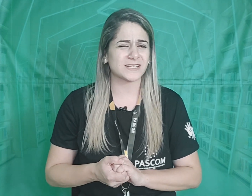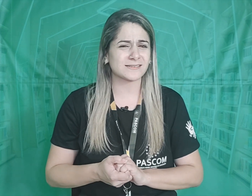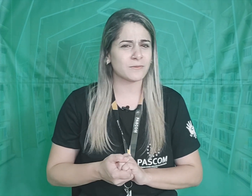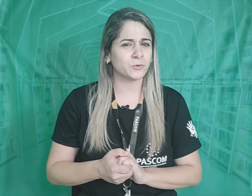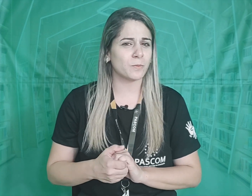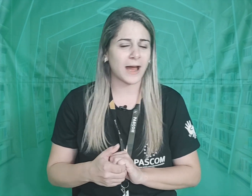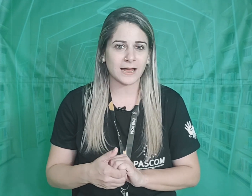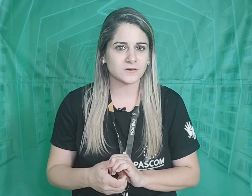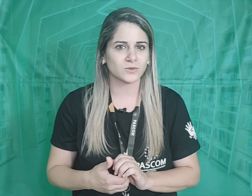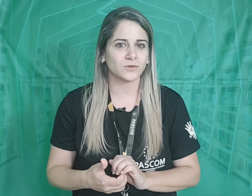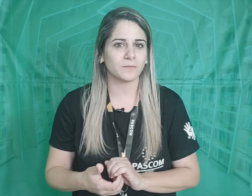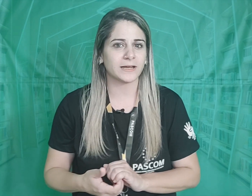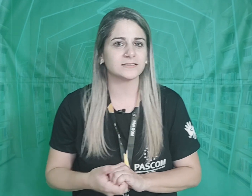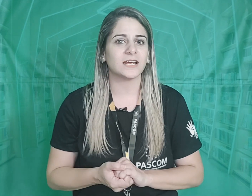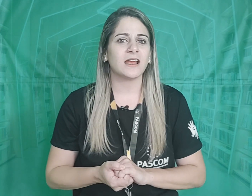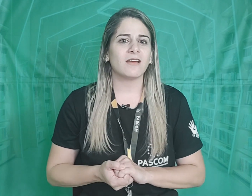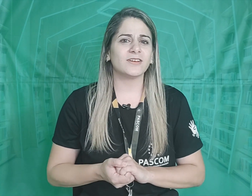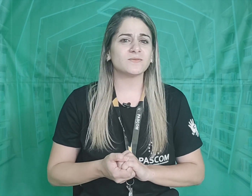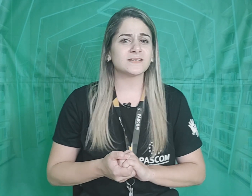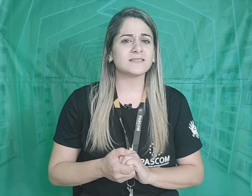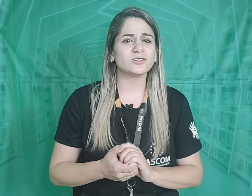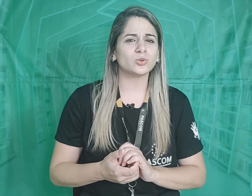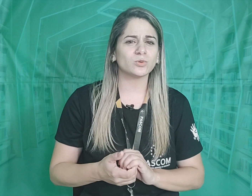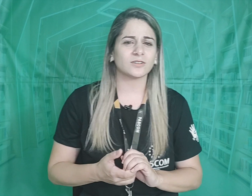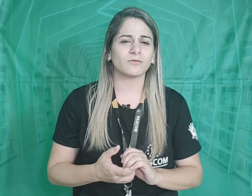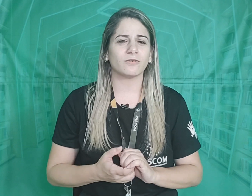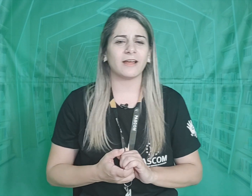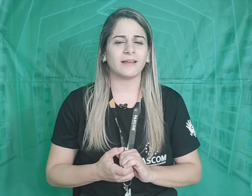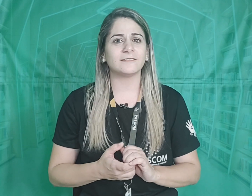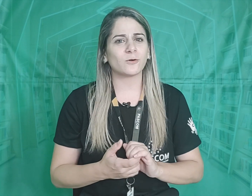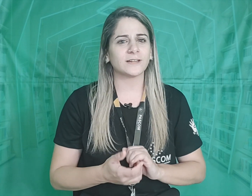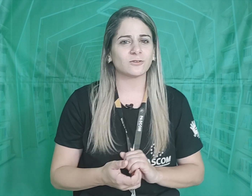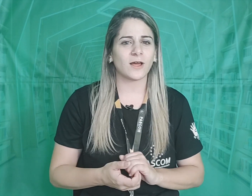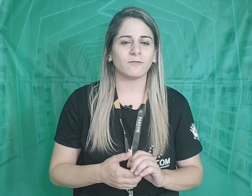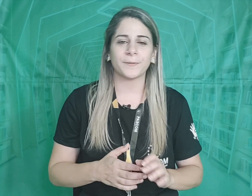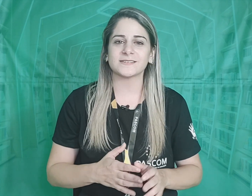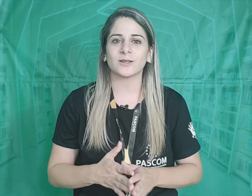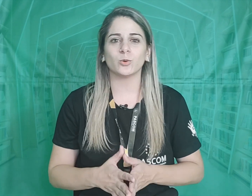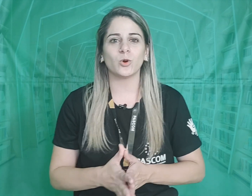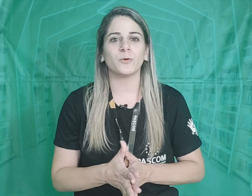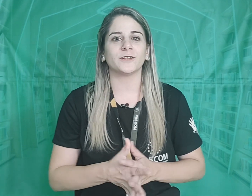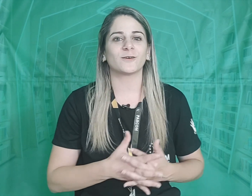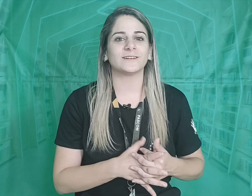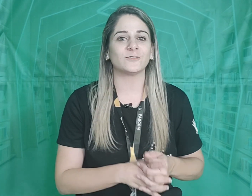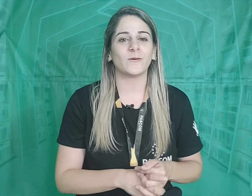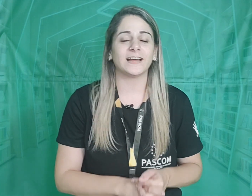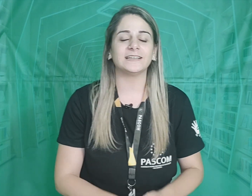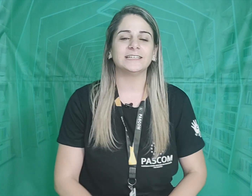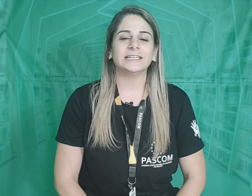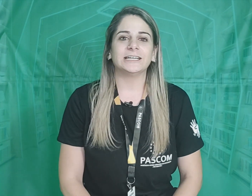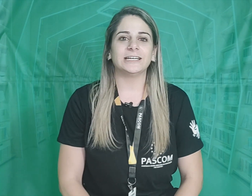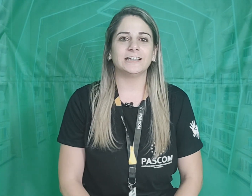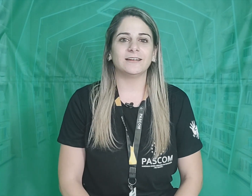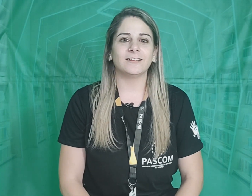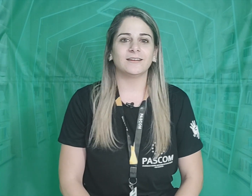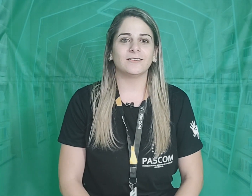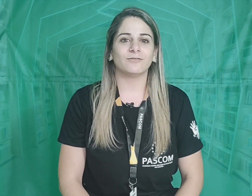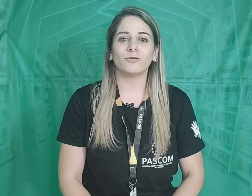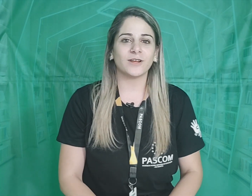ela sabe muito básico e tudo mais. Vê se vocês se juntam, entre em contato com ela, vou passar aqui o número, entre em contato com ela e vamos ver